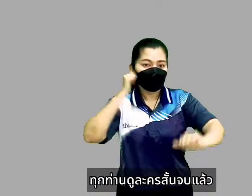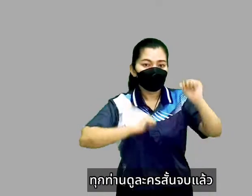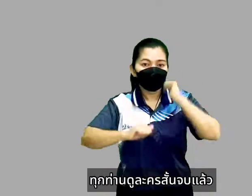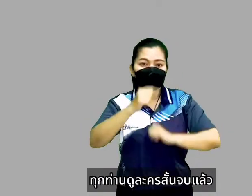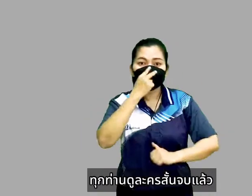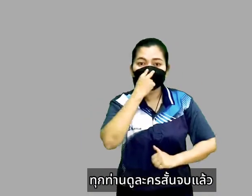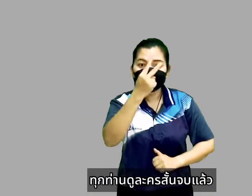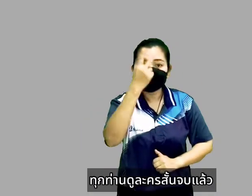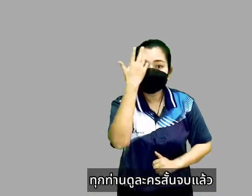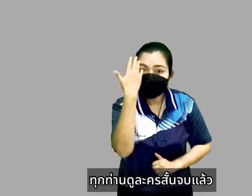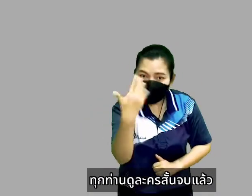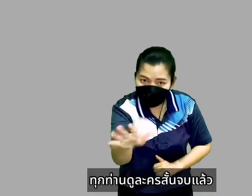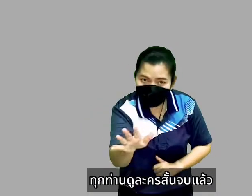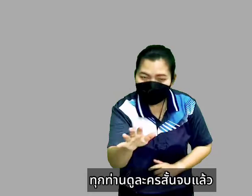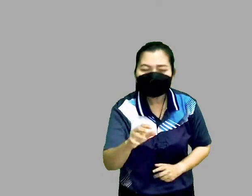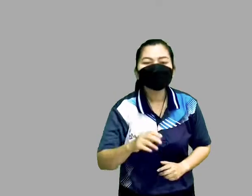ทุกท่านดูละครสั้นจบแล้ว